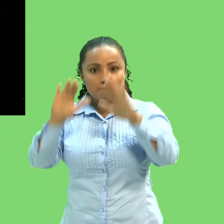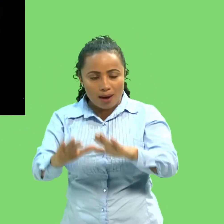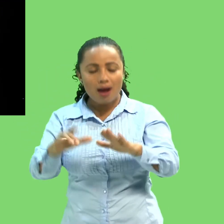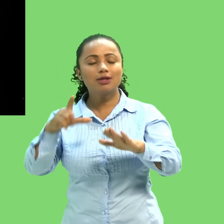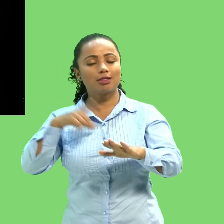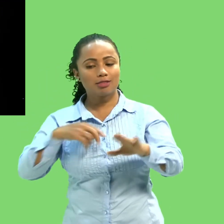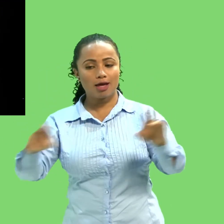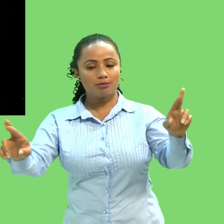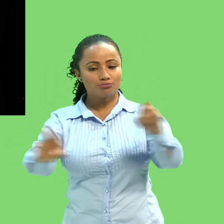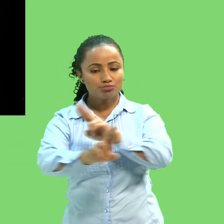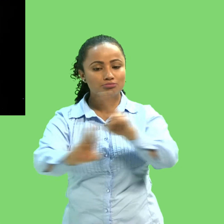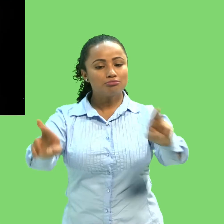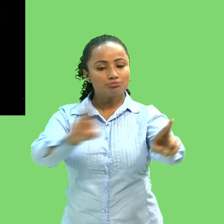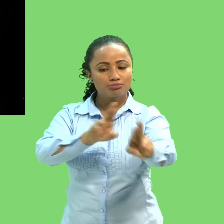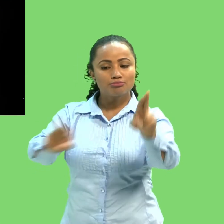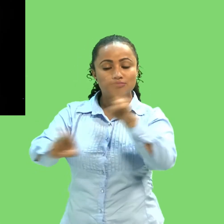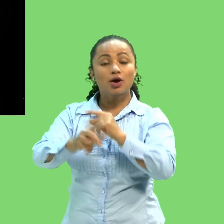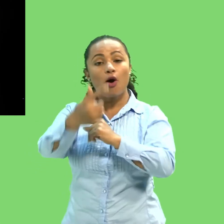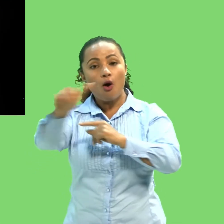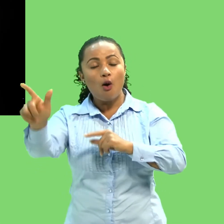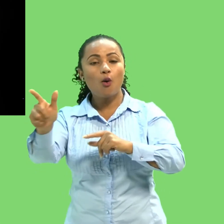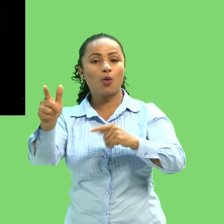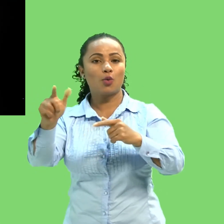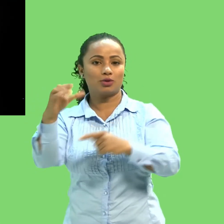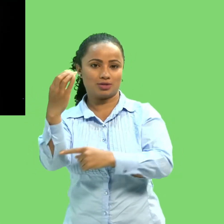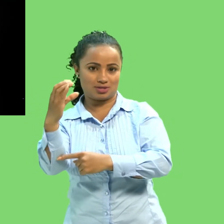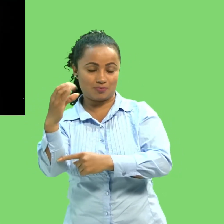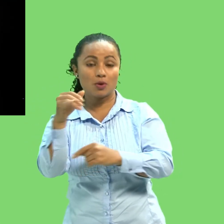por exemplo, aí, as ciências sociais,